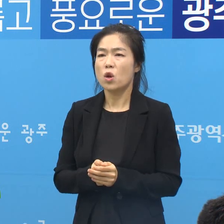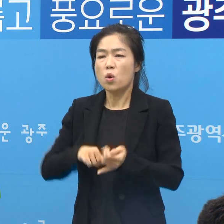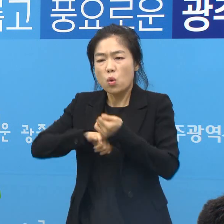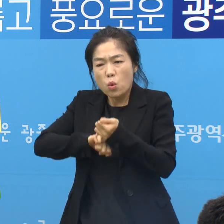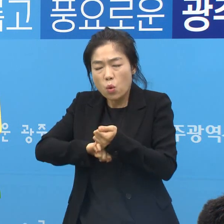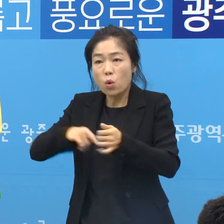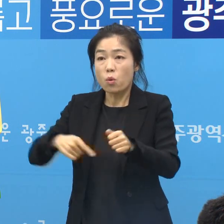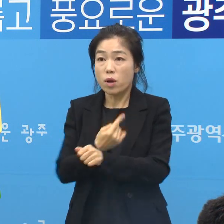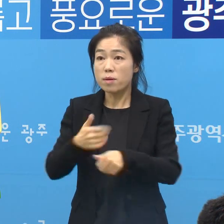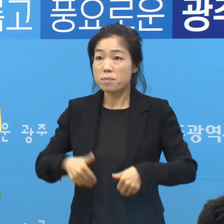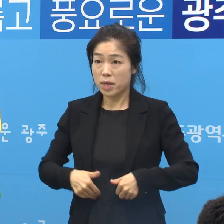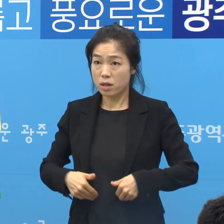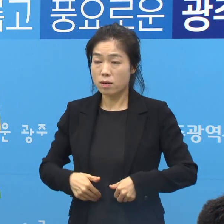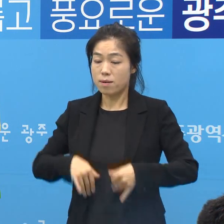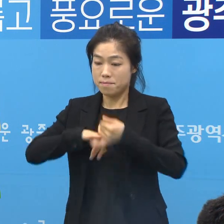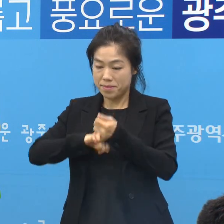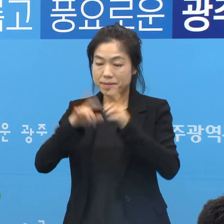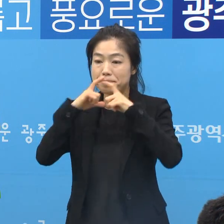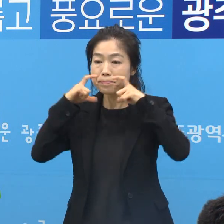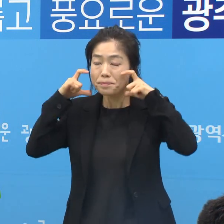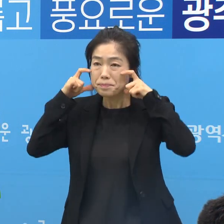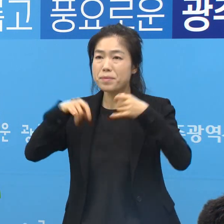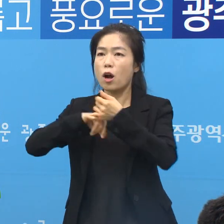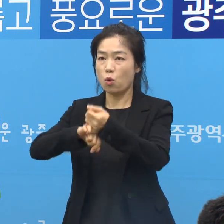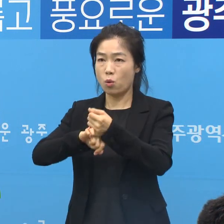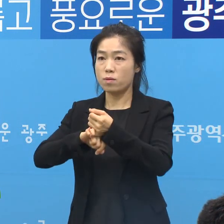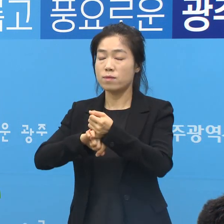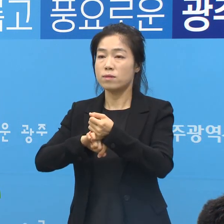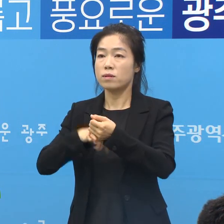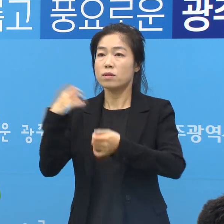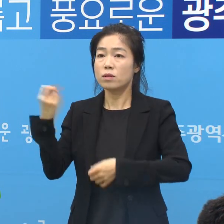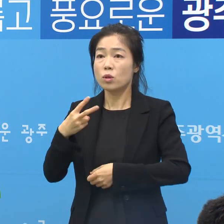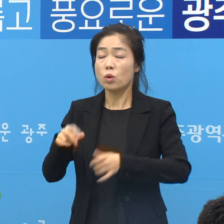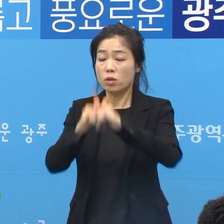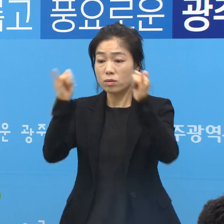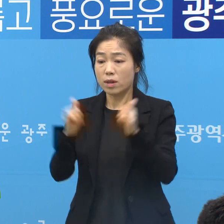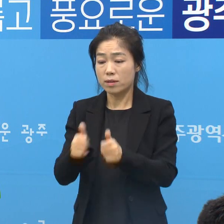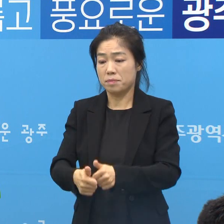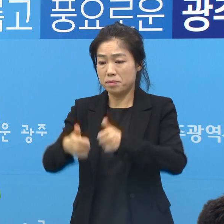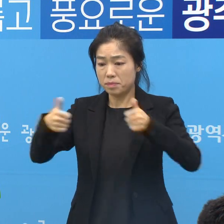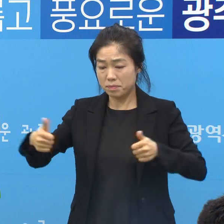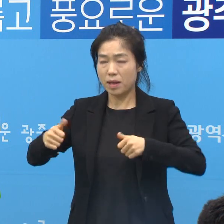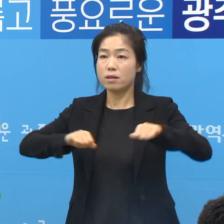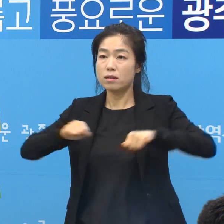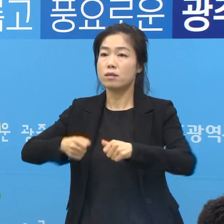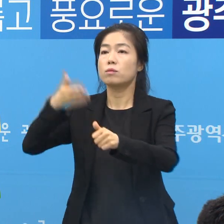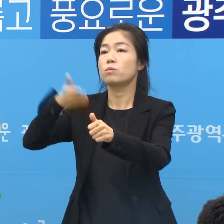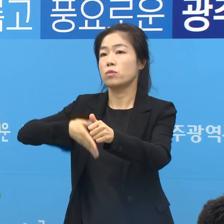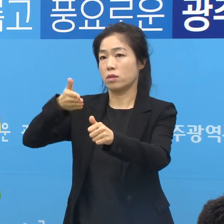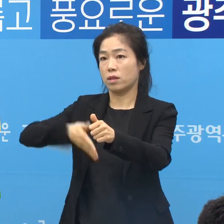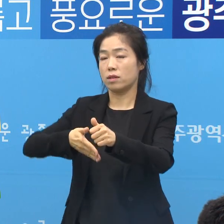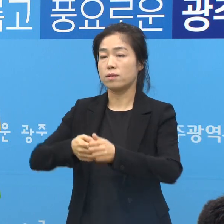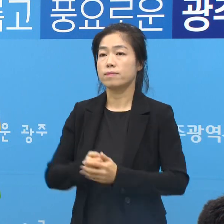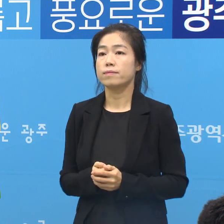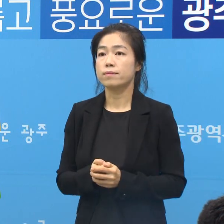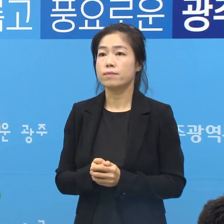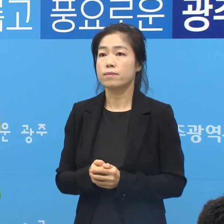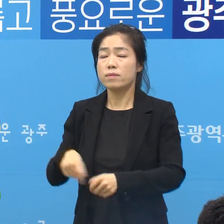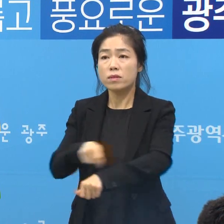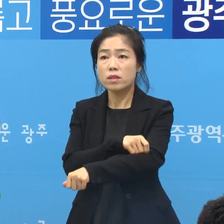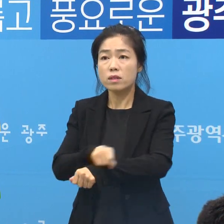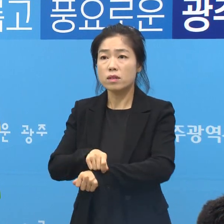불가피하게 외출할 때에는 반드시 마스크를 착용하시고 사회적 거리두기를 실천해 주십시오.